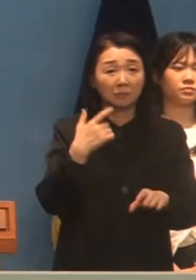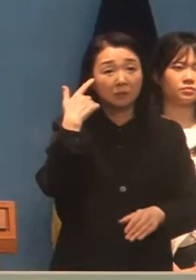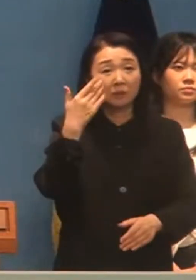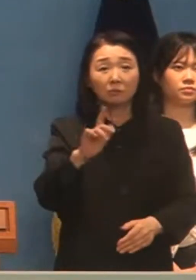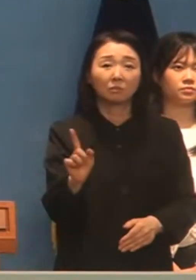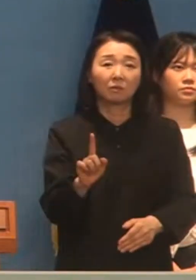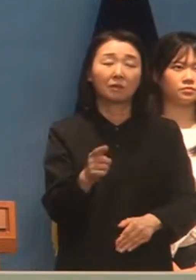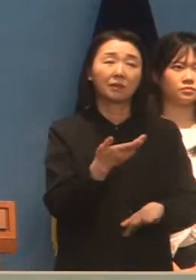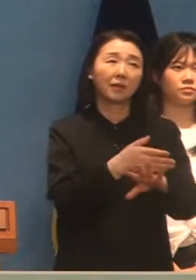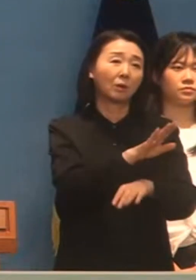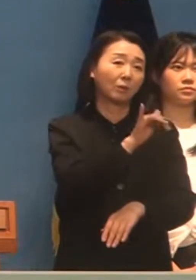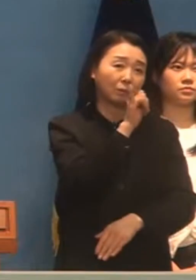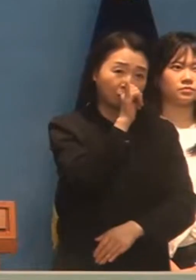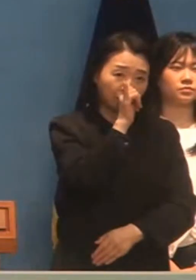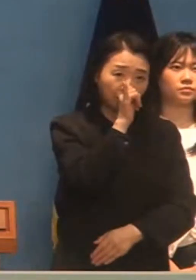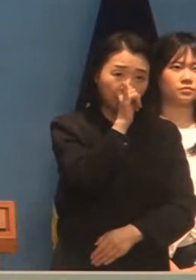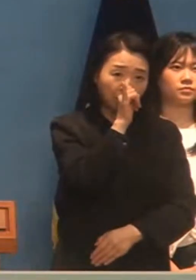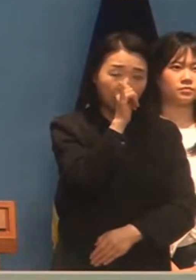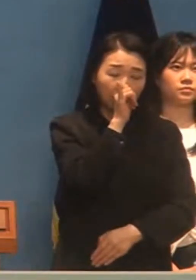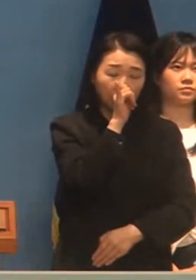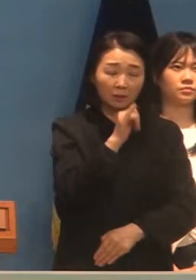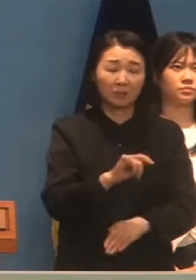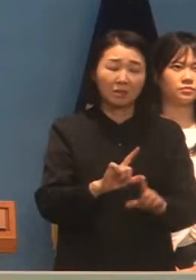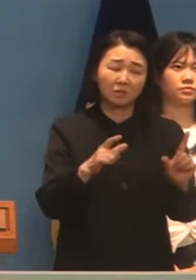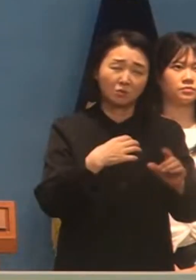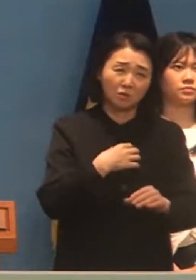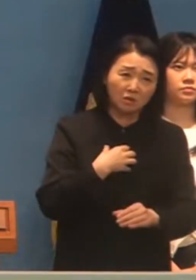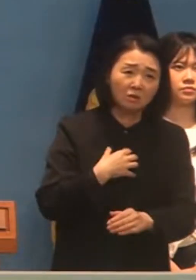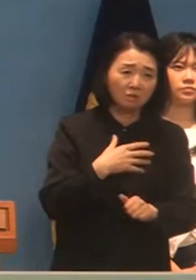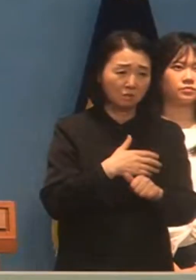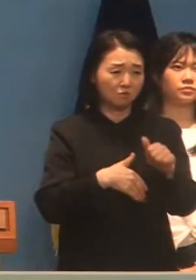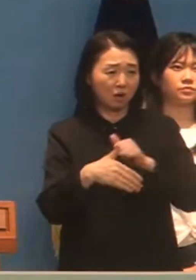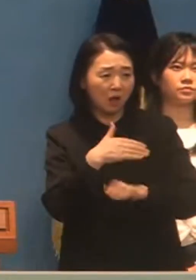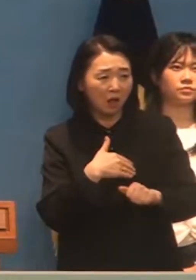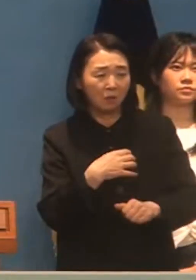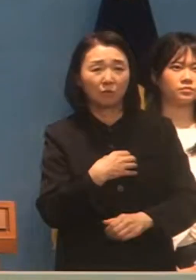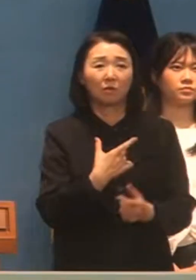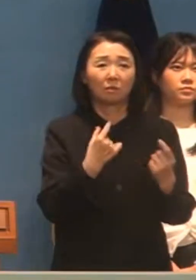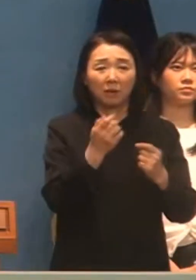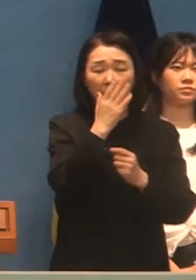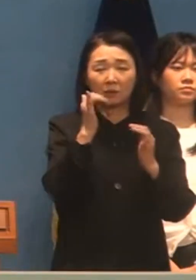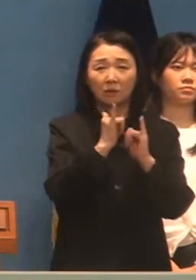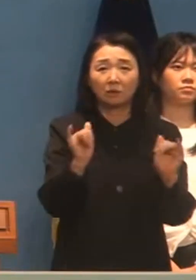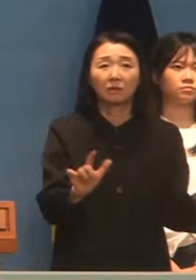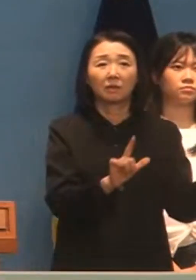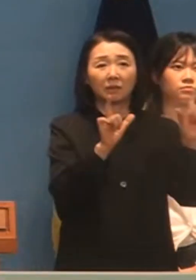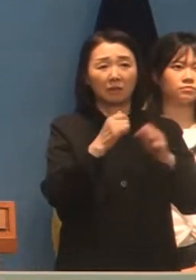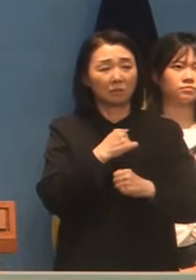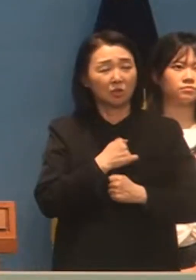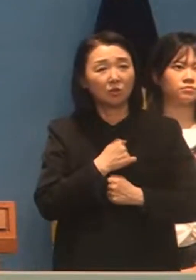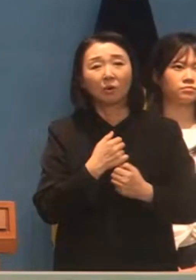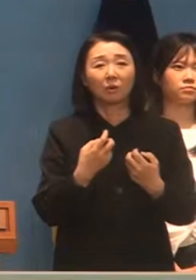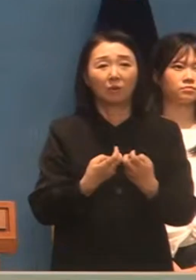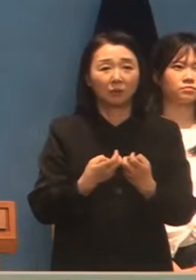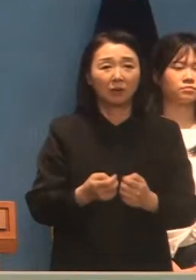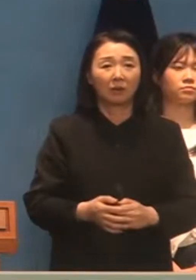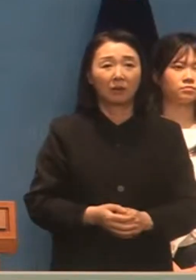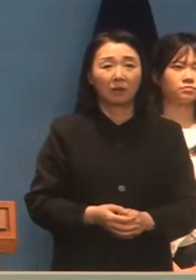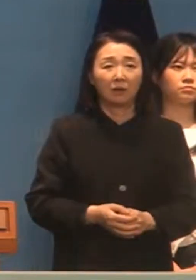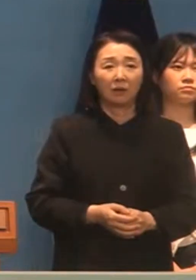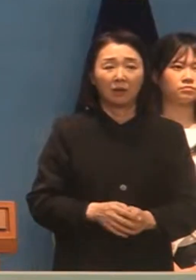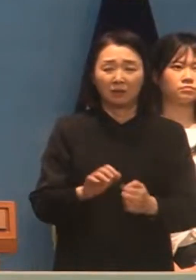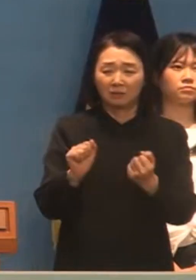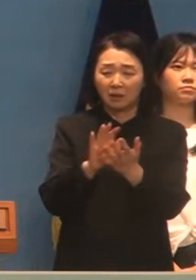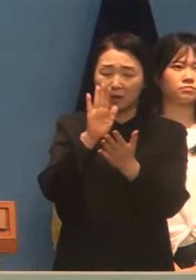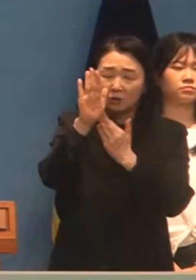질문들은 다른 곳에 있습니다. 기후위기와 불안정위기에 맞서서 청년들의 삶을 어떻게 지킬 것인가? 내란